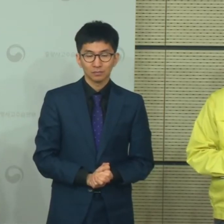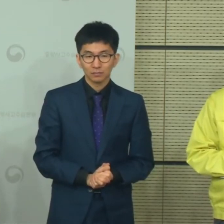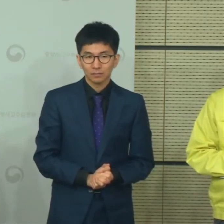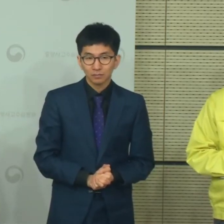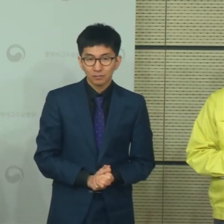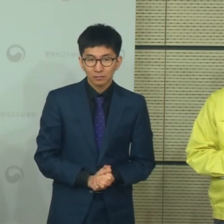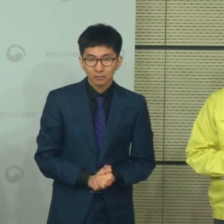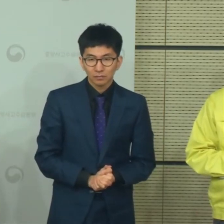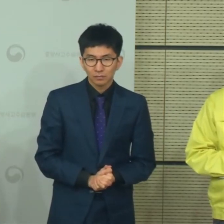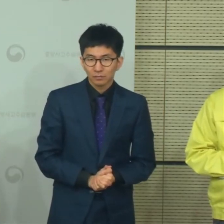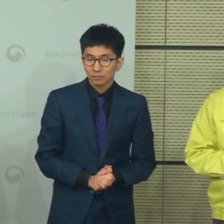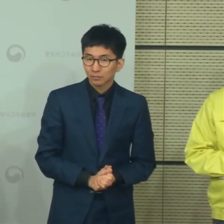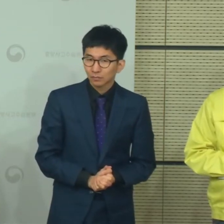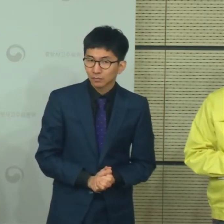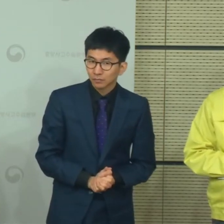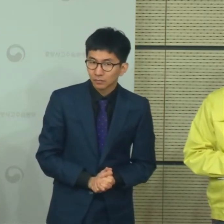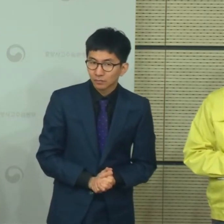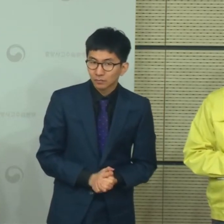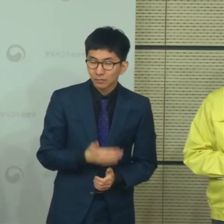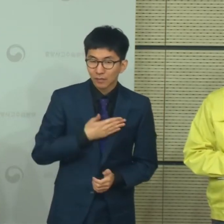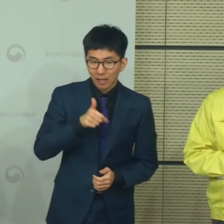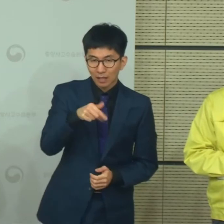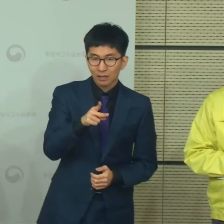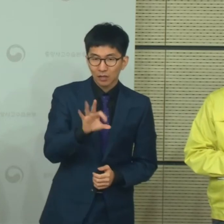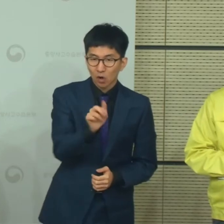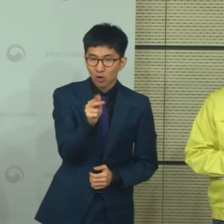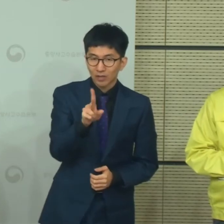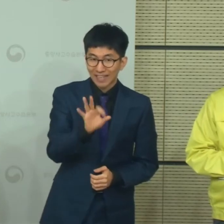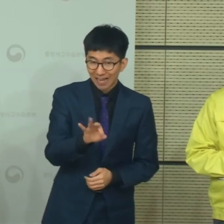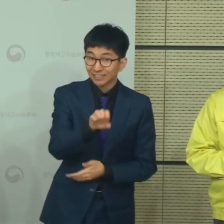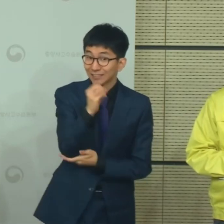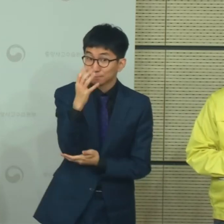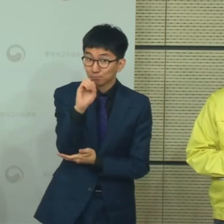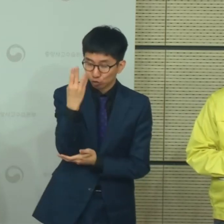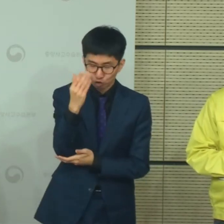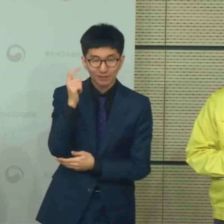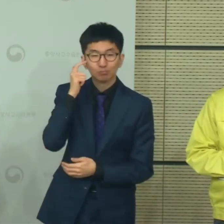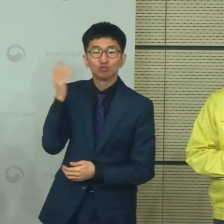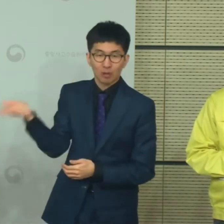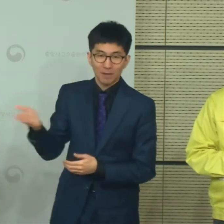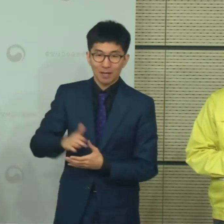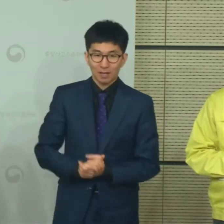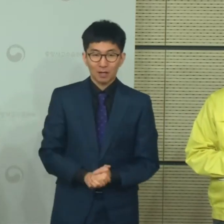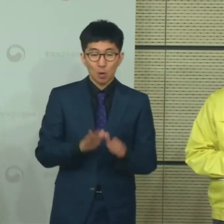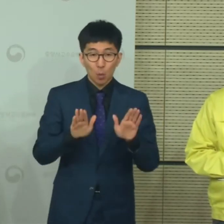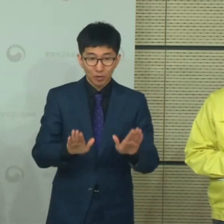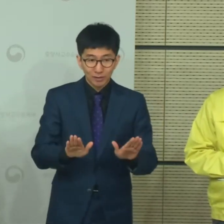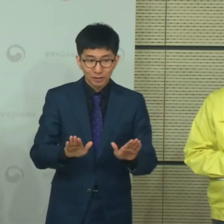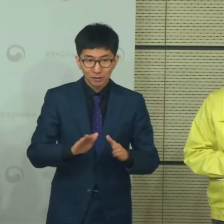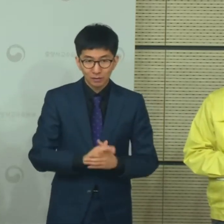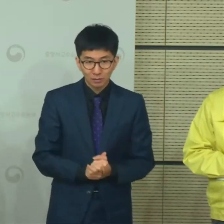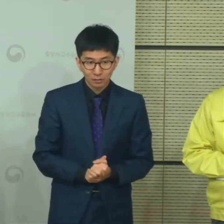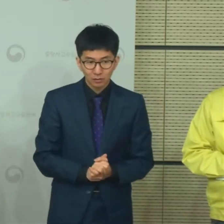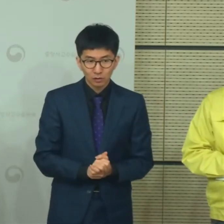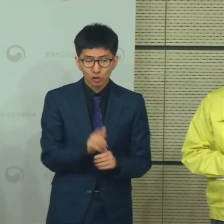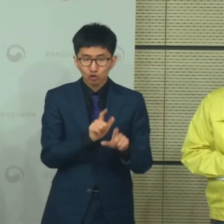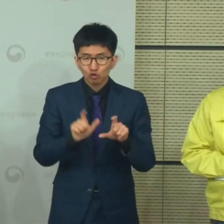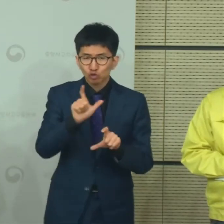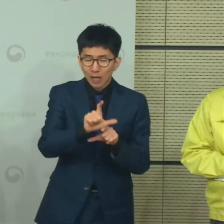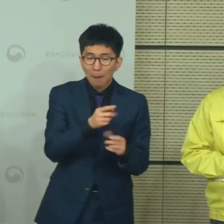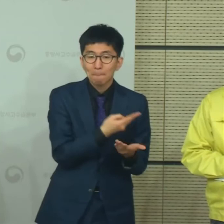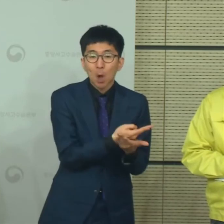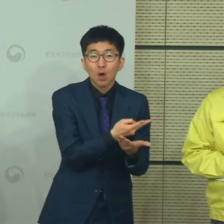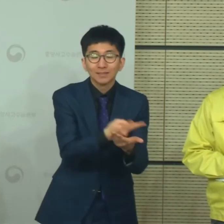경향신문. 아, 네. 아. 안녕하세요. 저 경향신문 박채연 기자입니다. 그 오늘 추가 병상 확보 계획을 말씀해